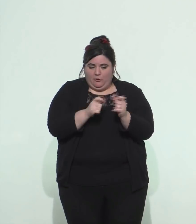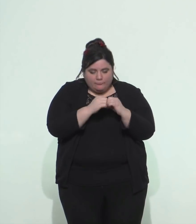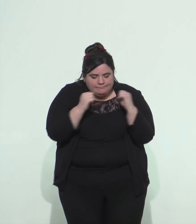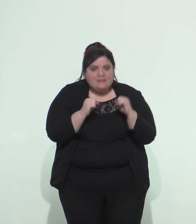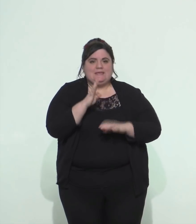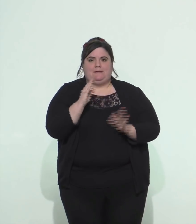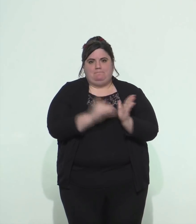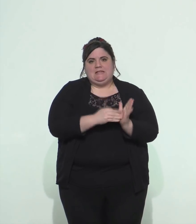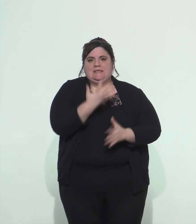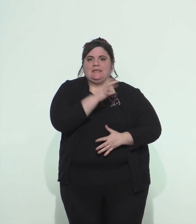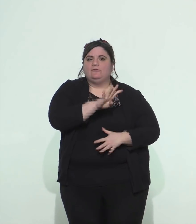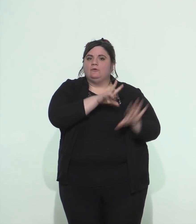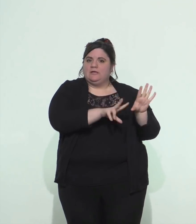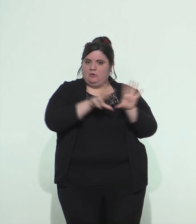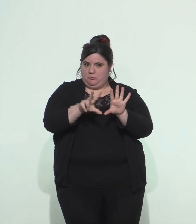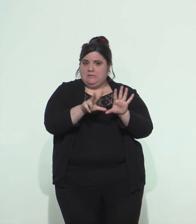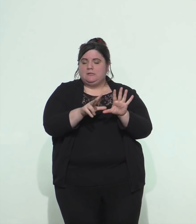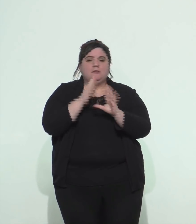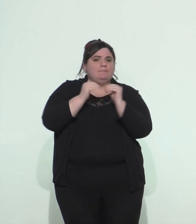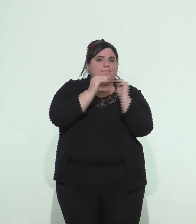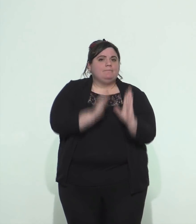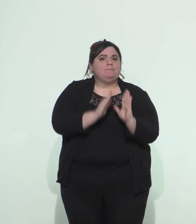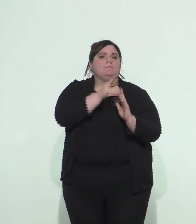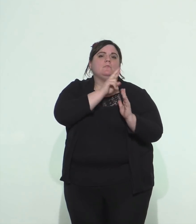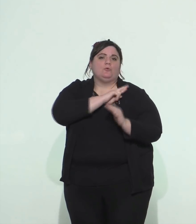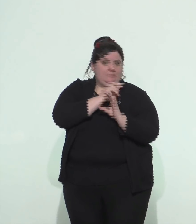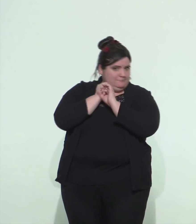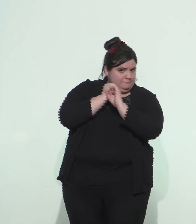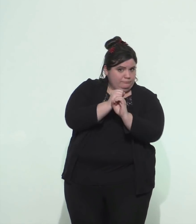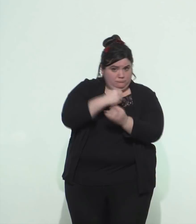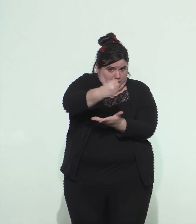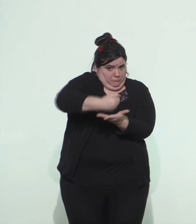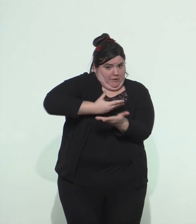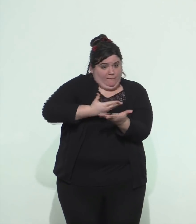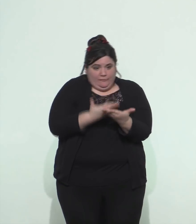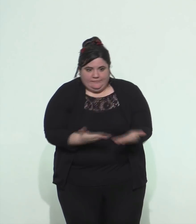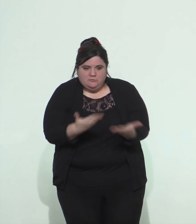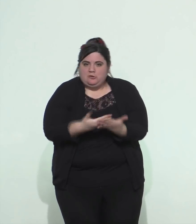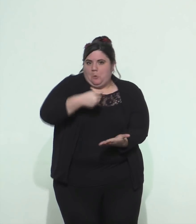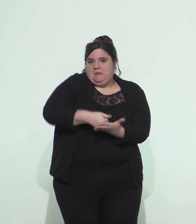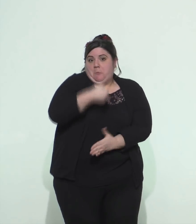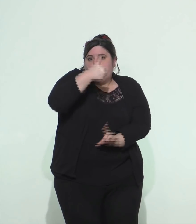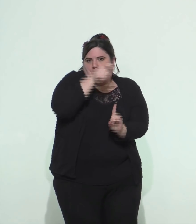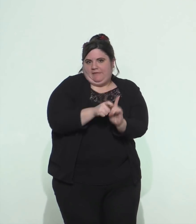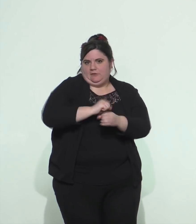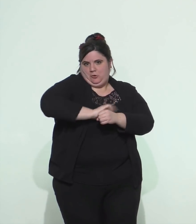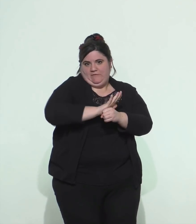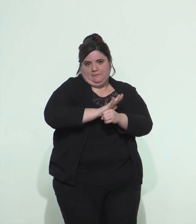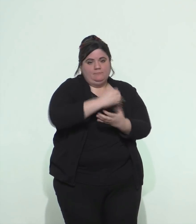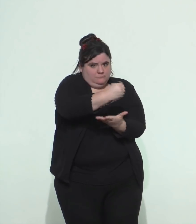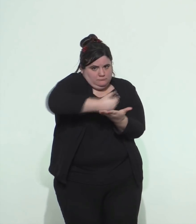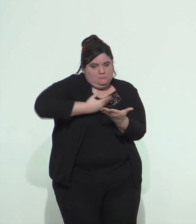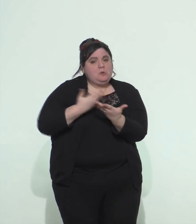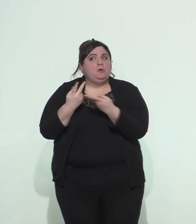488 EHPAD, qui ont signalé un épisode d'infection à coronavirus à Santé publique France sur le portail national des signalements. Ces signalements